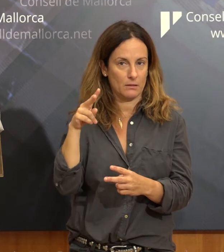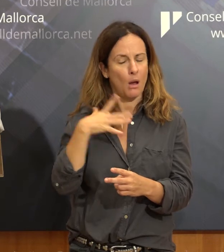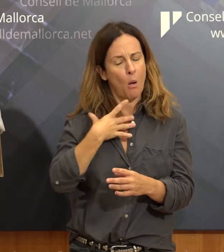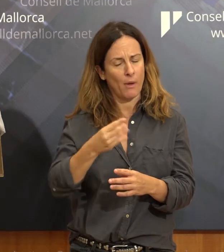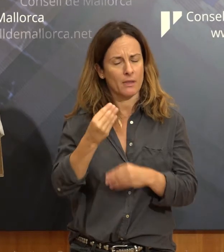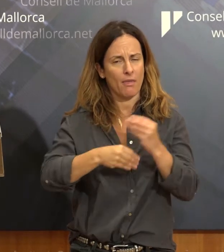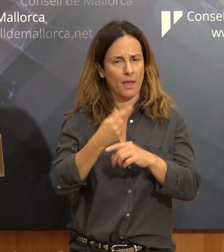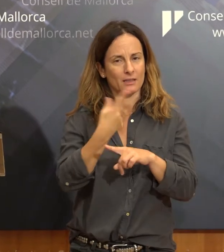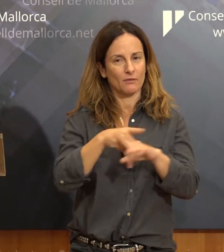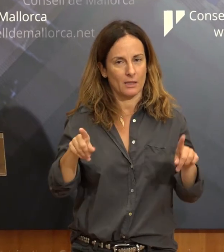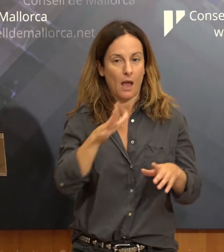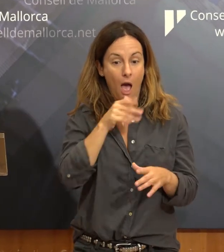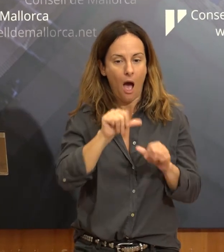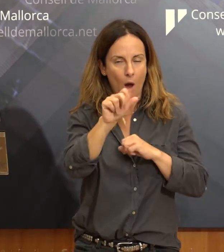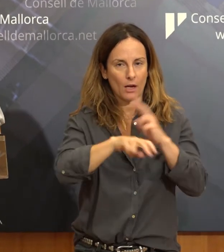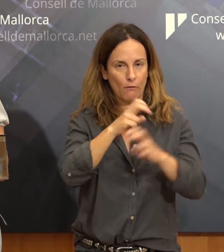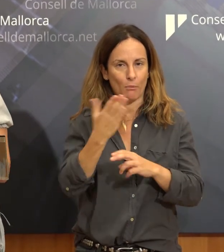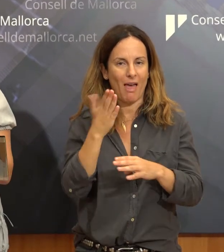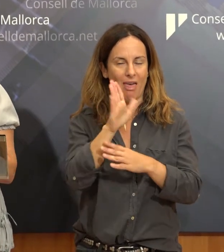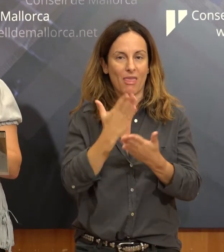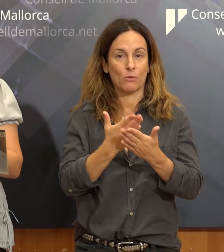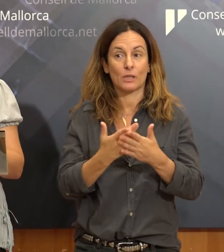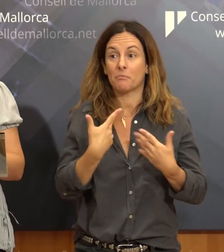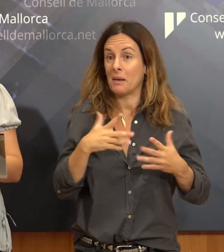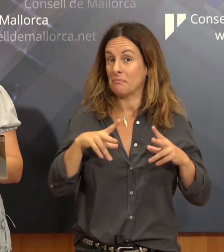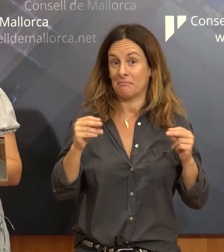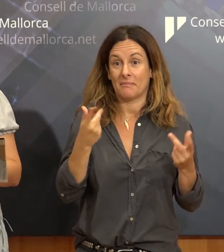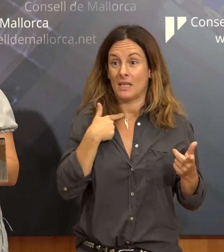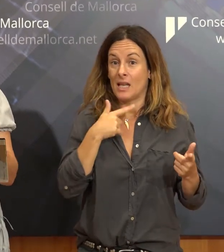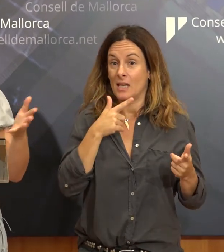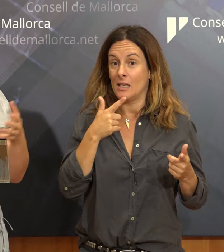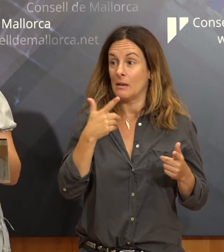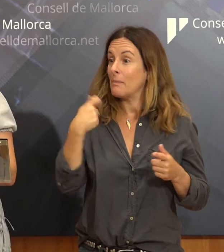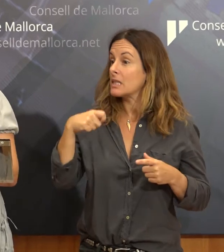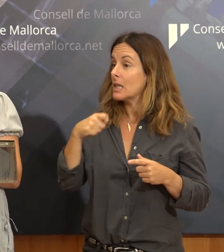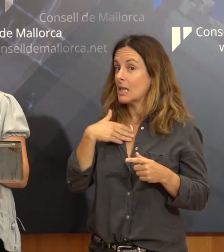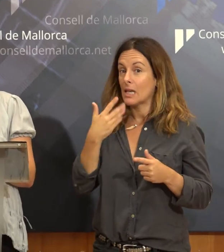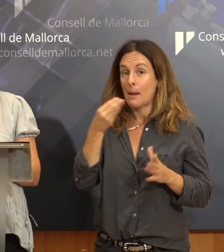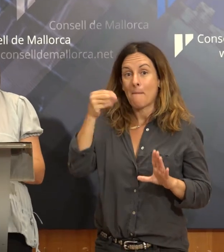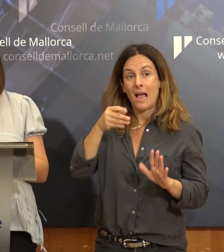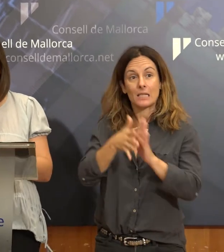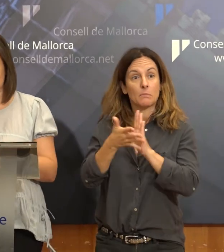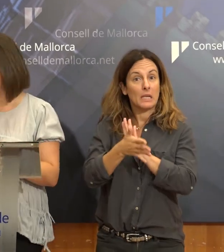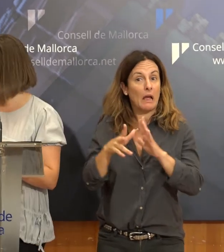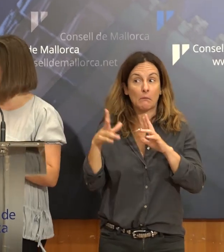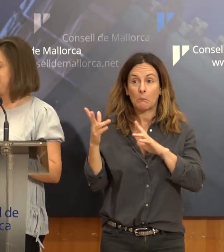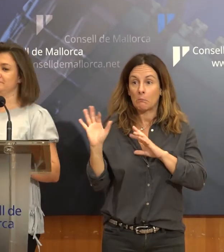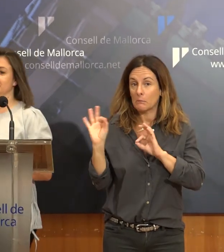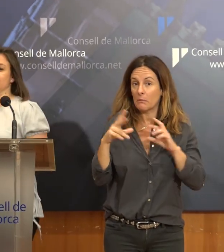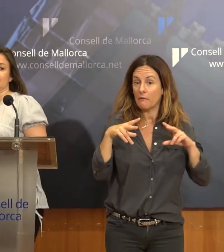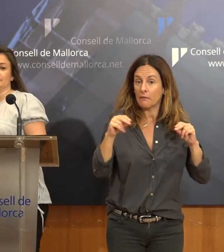si, Miquel, vols afegir alguna cosa, i si no, estem a la seva disposició per les preguntes que tinguin. Gràcies.